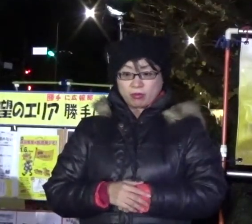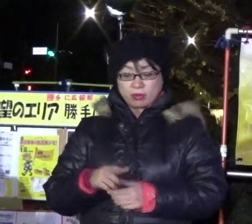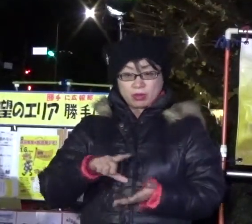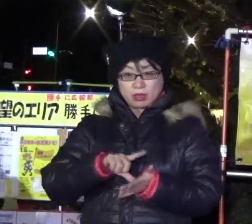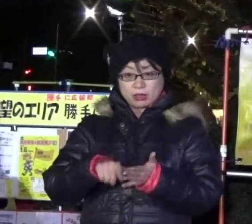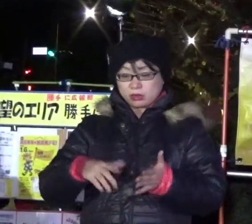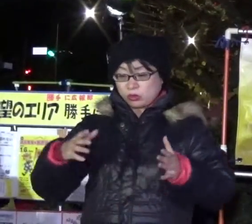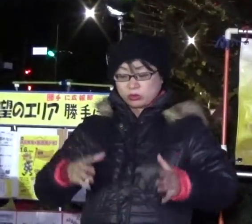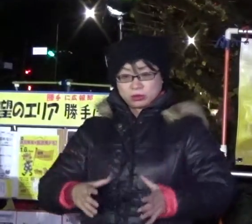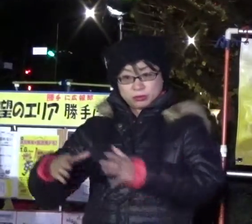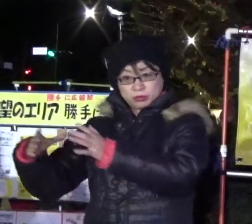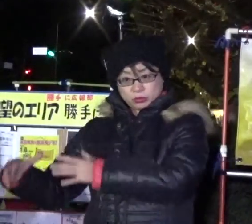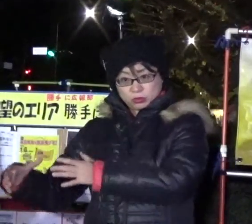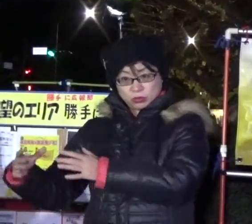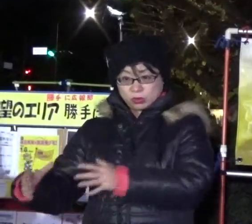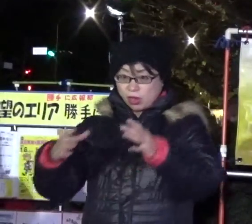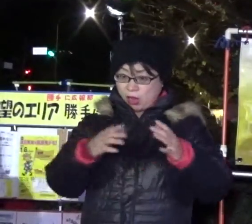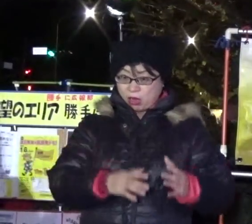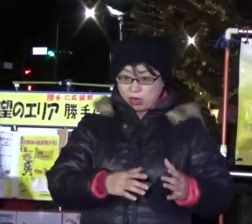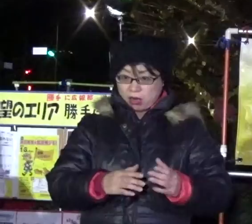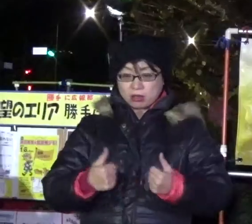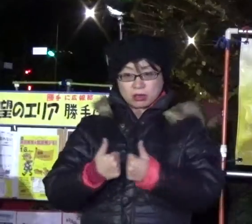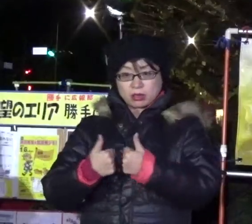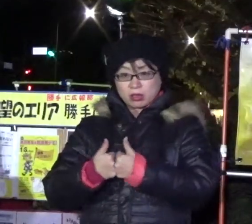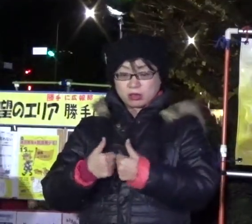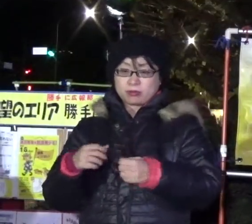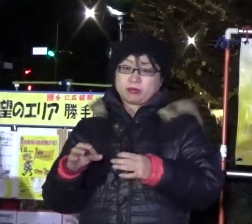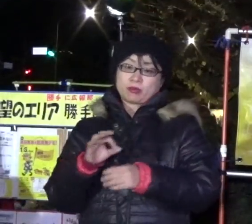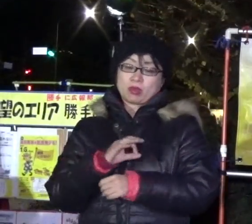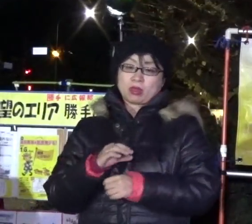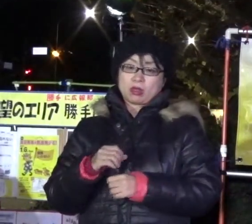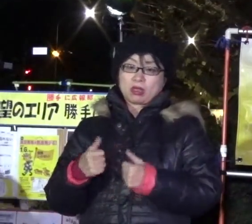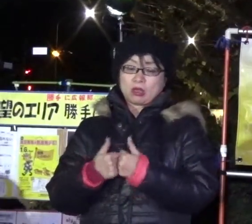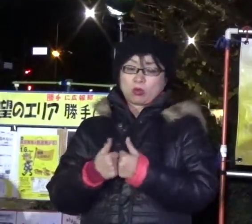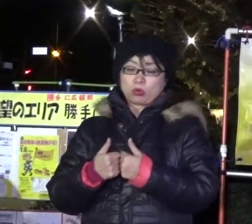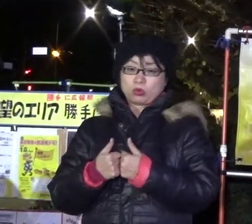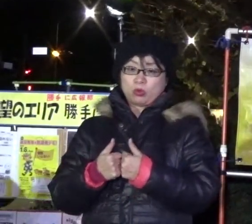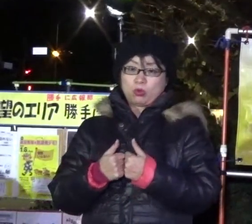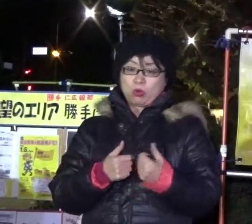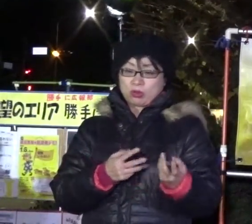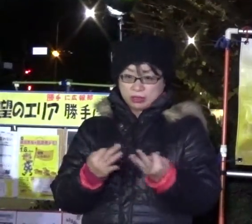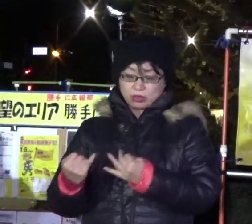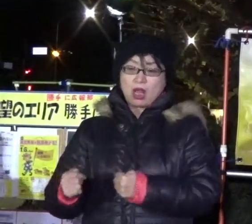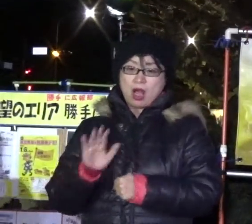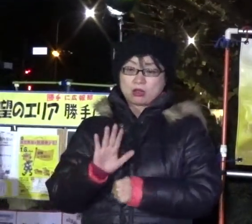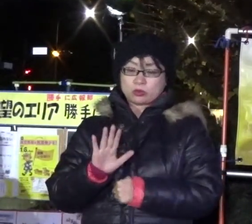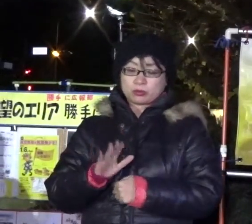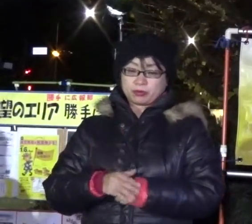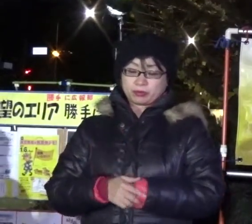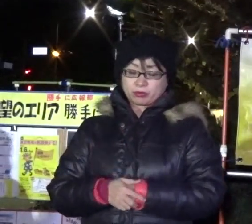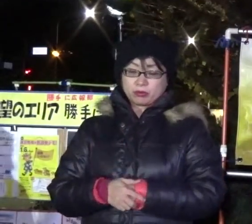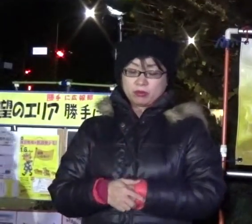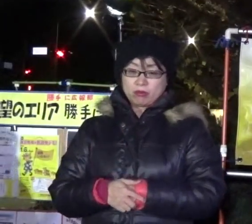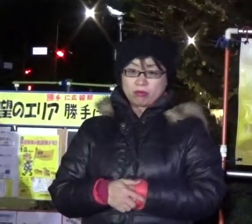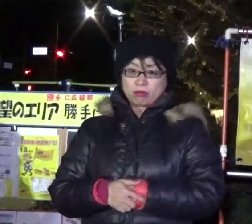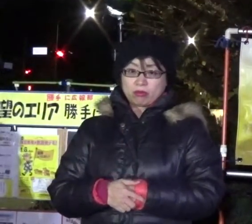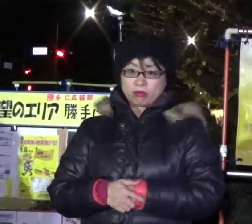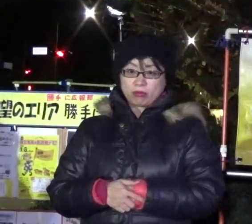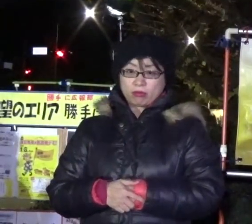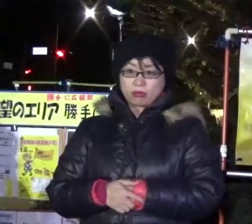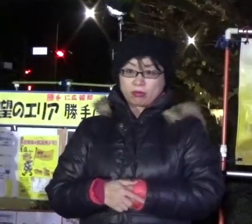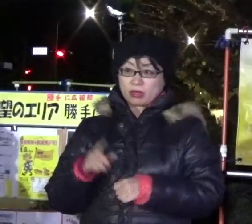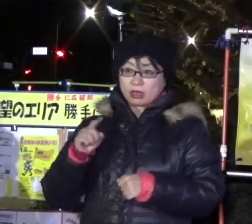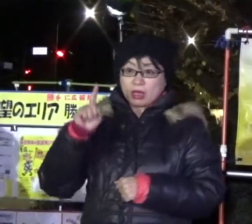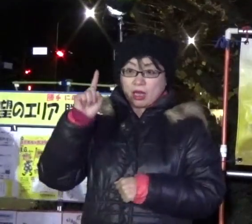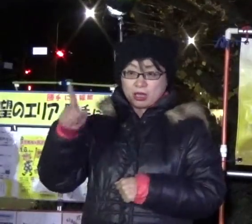するのか中にするのか、いろいろ検討すべきことがあって、議論の材料を今整えている段階だということを言ってました。で、次